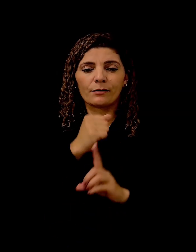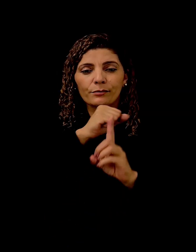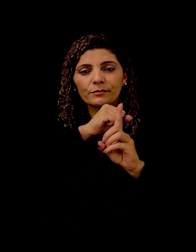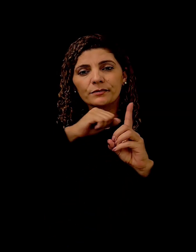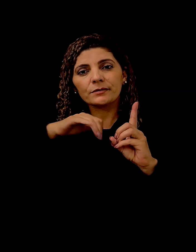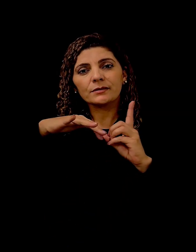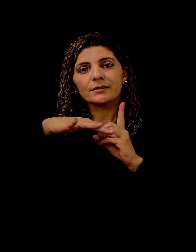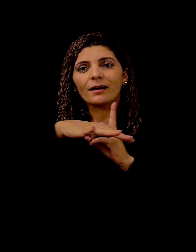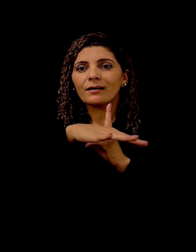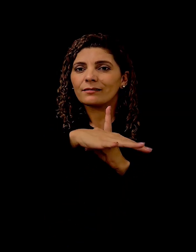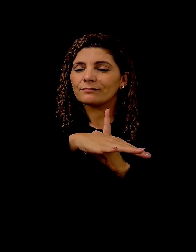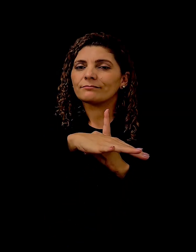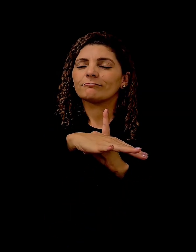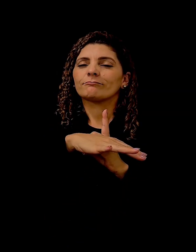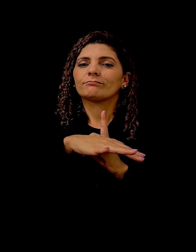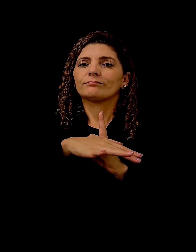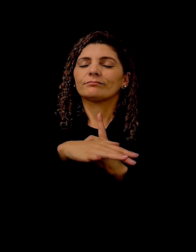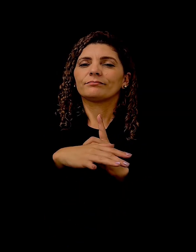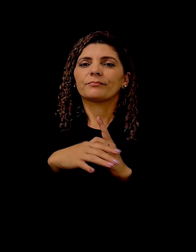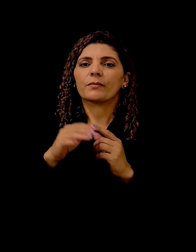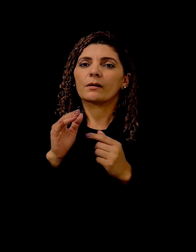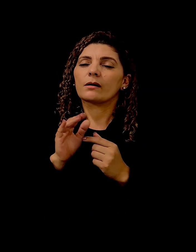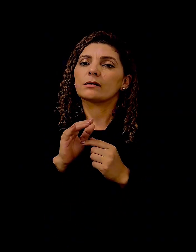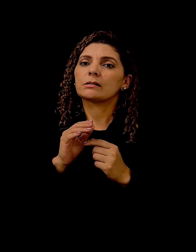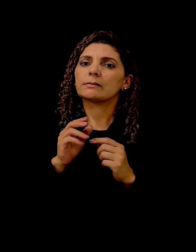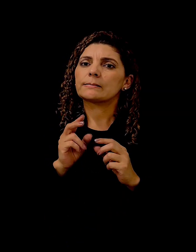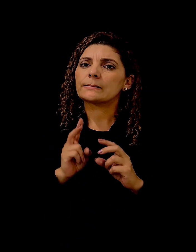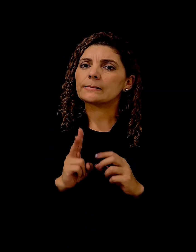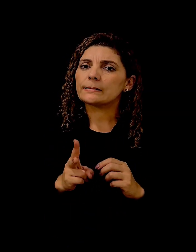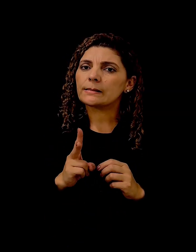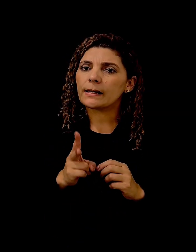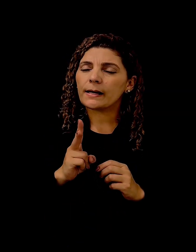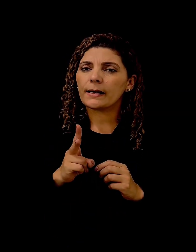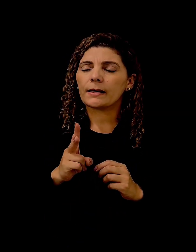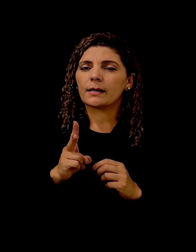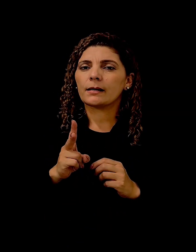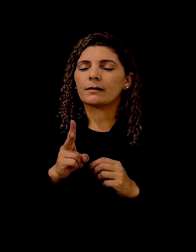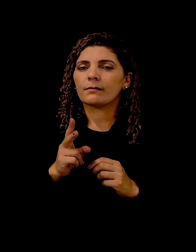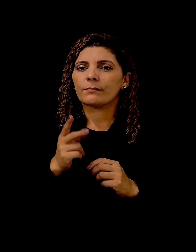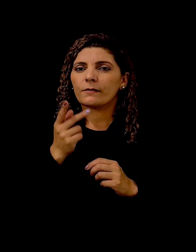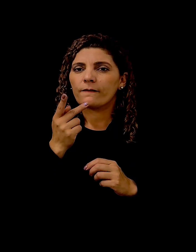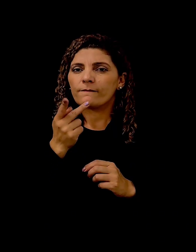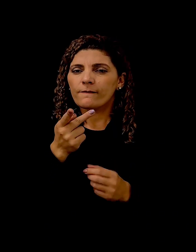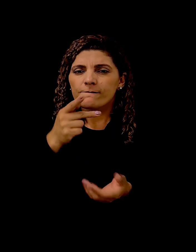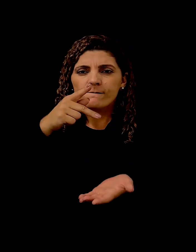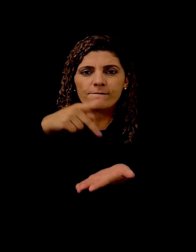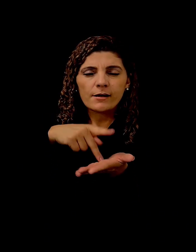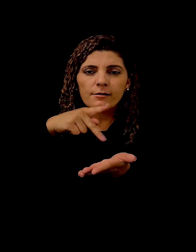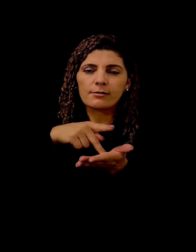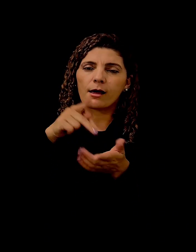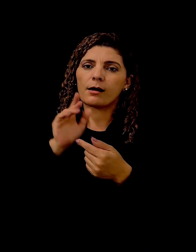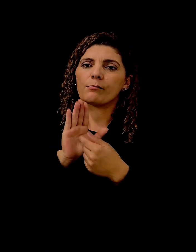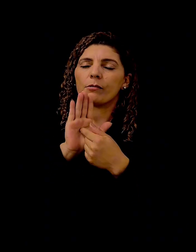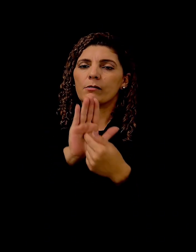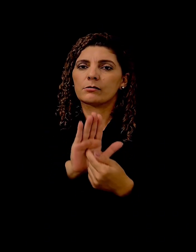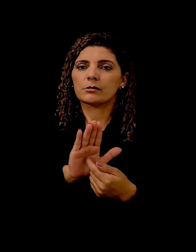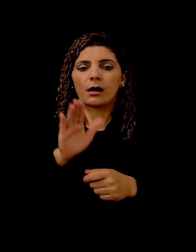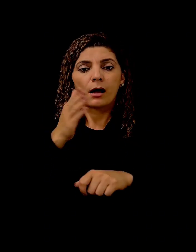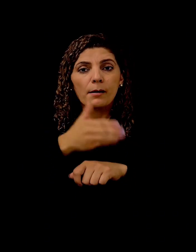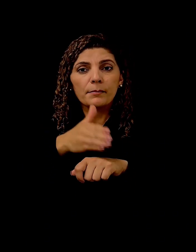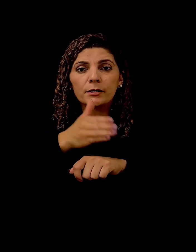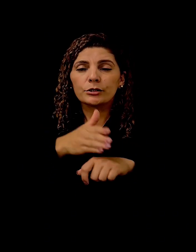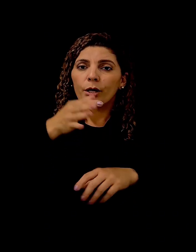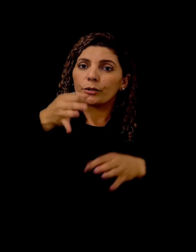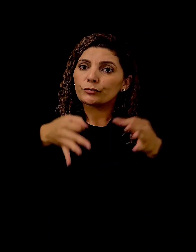sociedade, em falar a verdade, em primar pela justiça, viver na